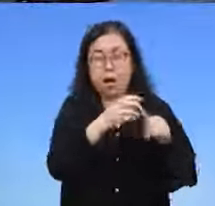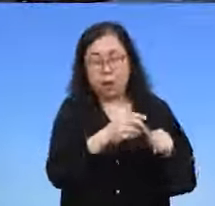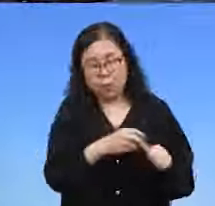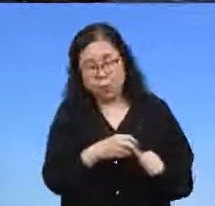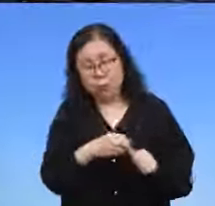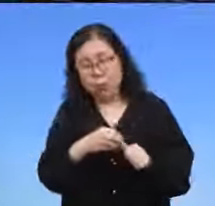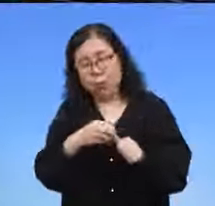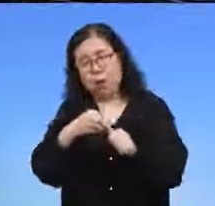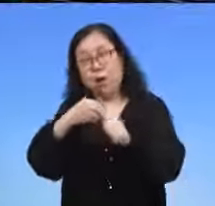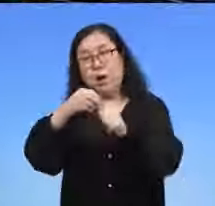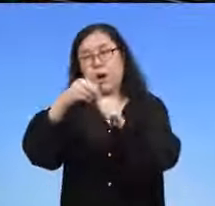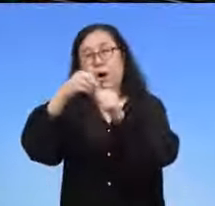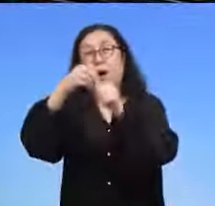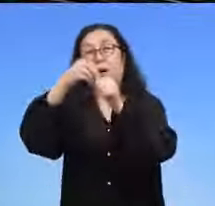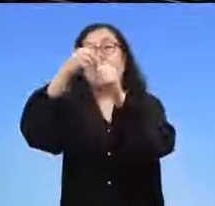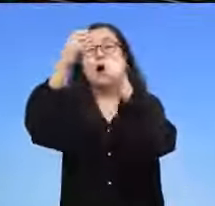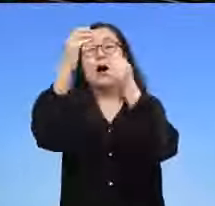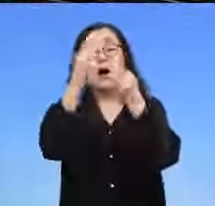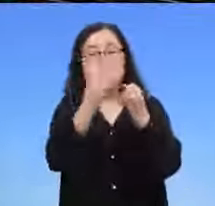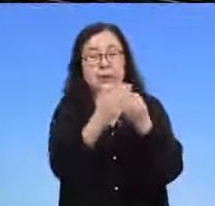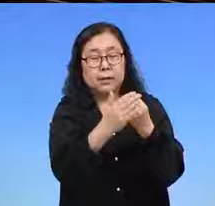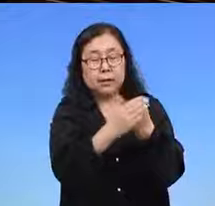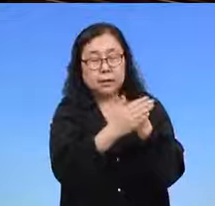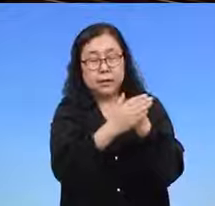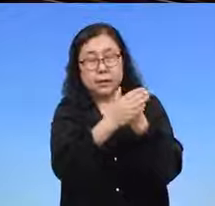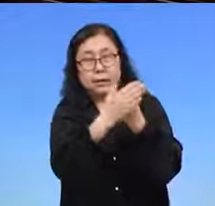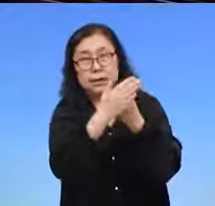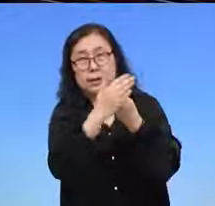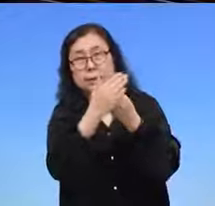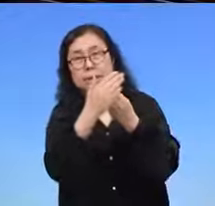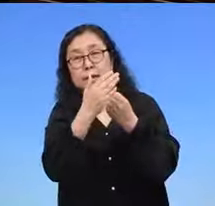나의 구원이시니